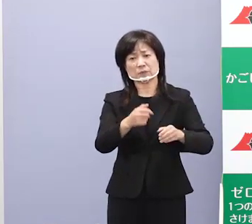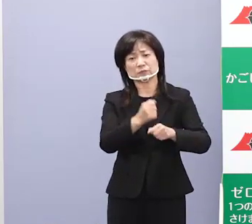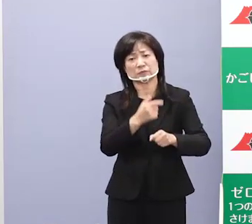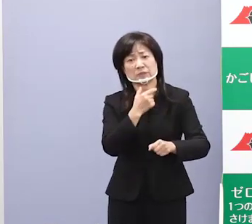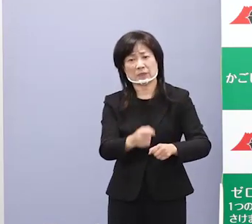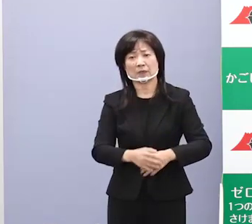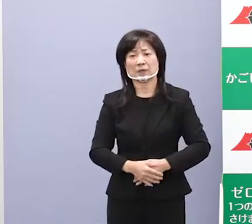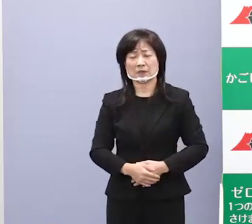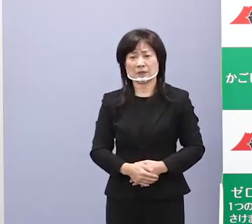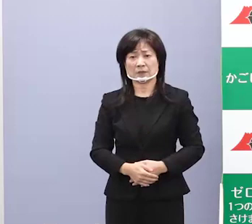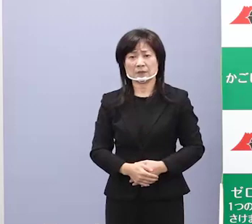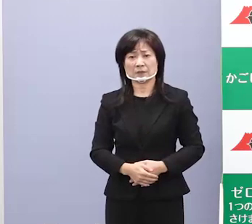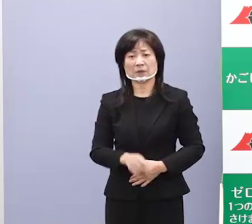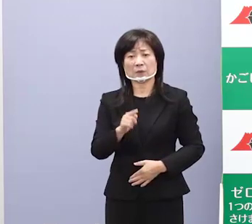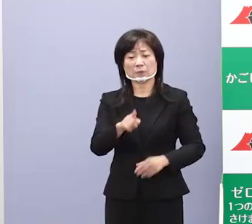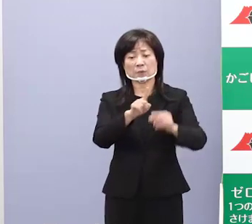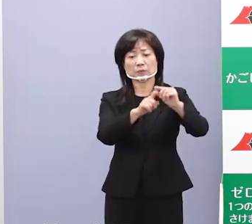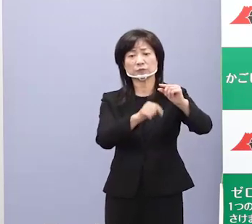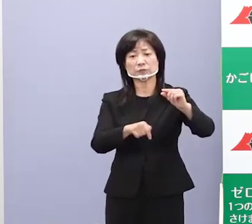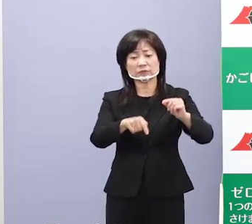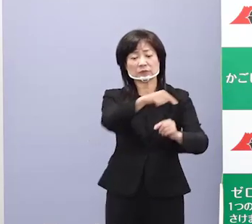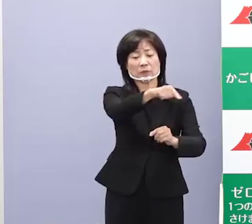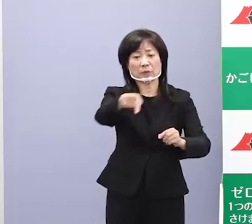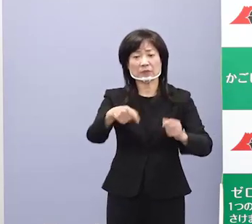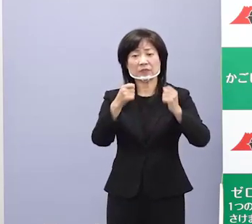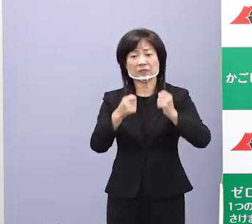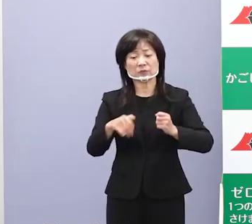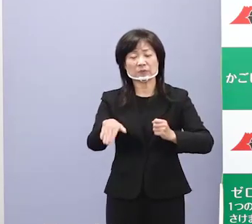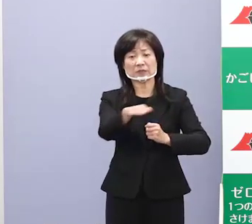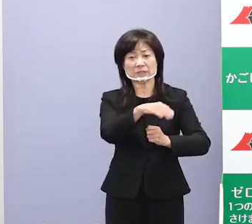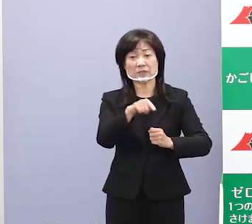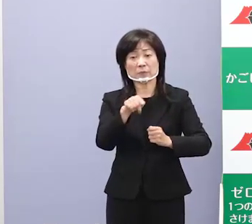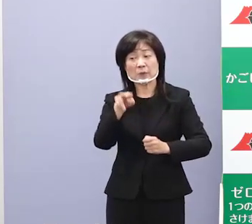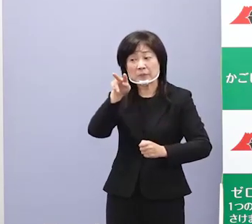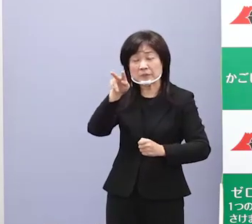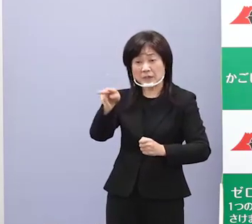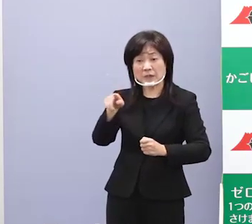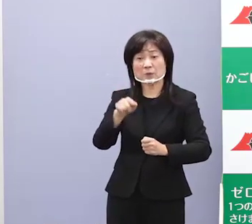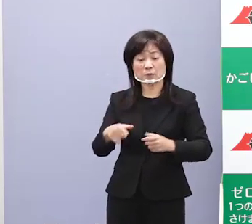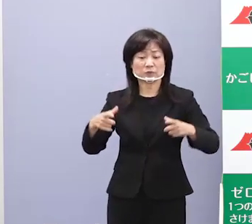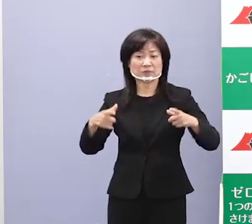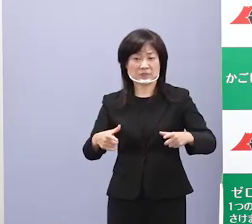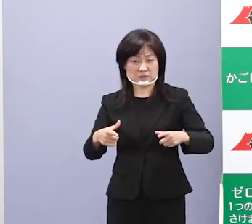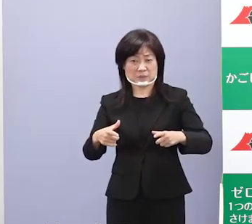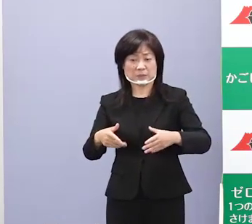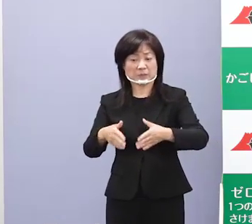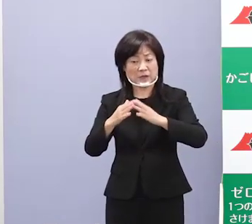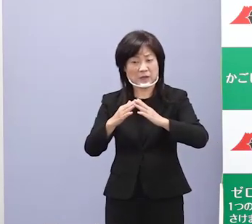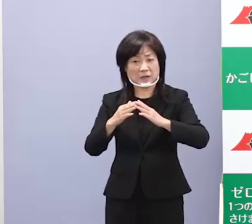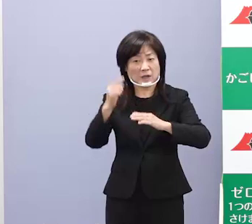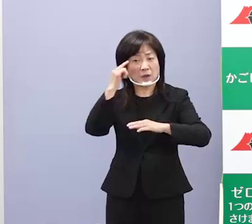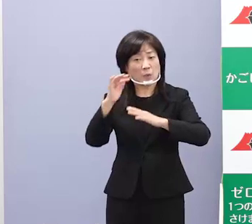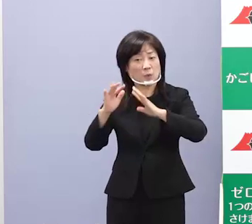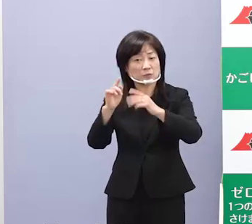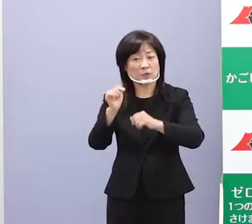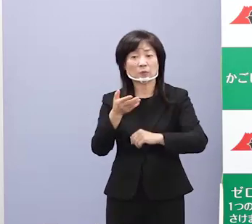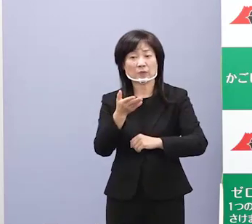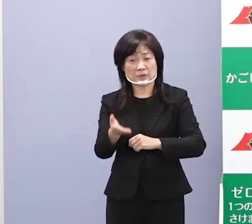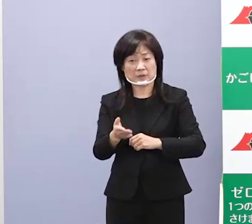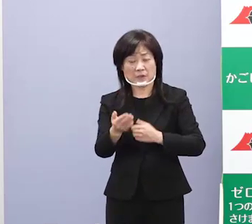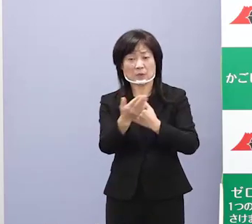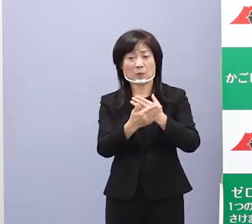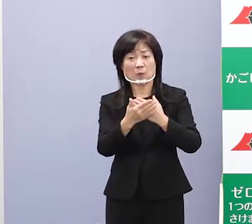。そういったところの中心市街地の方々から見て、このスタジアム構想がどうなのか、こういったところは今後重要なポイントと